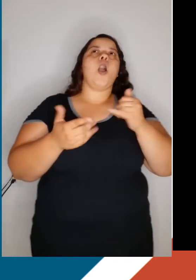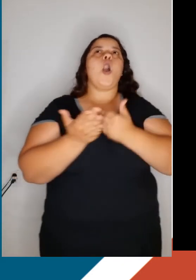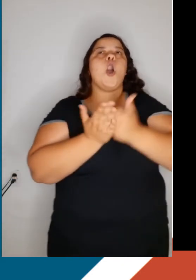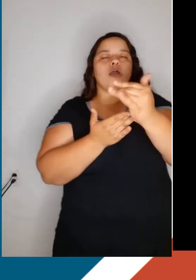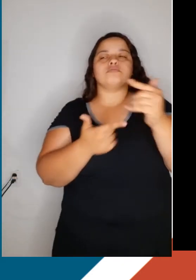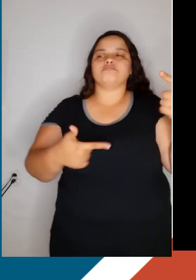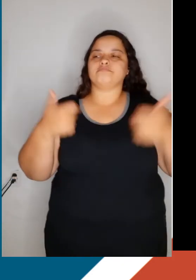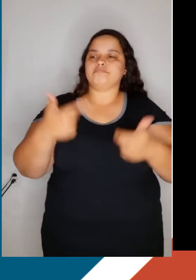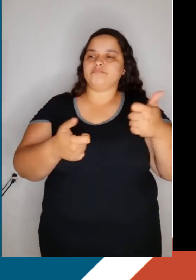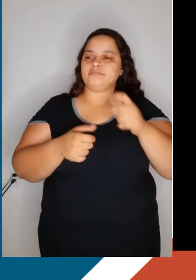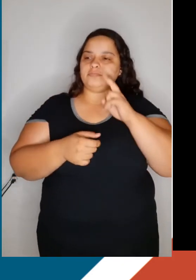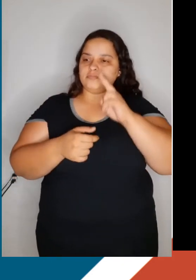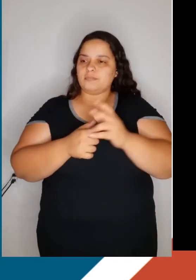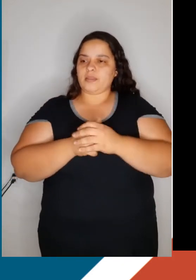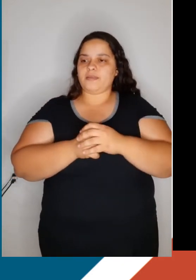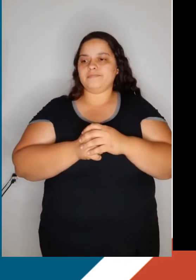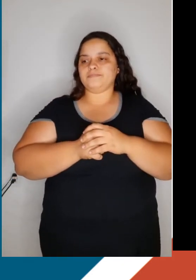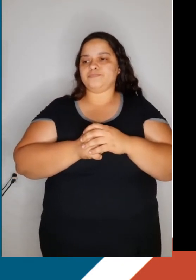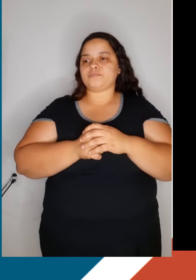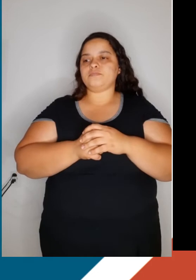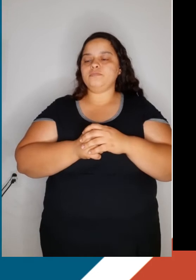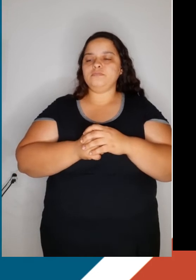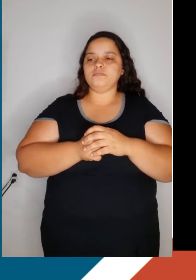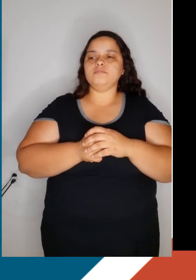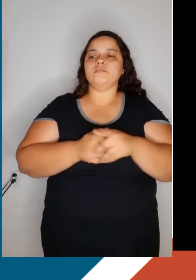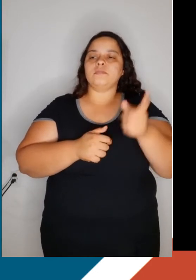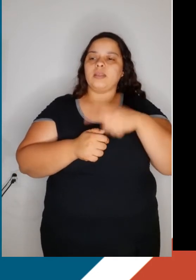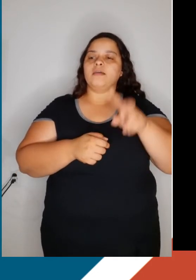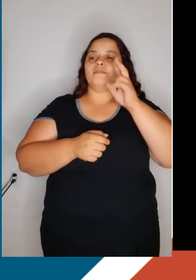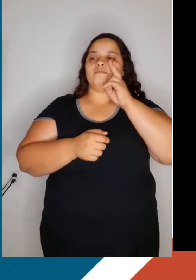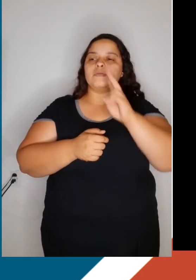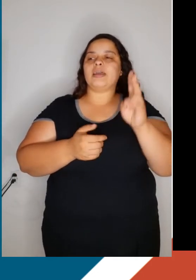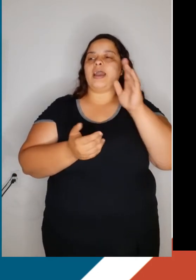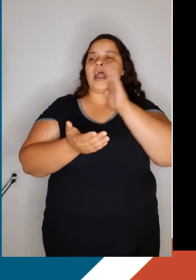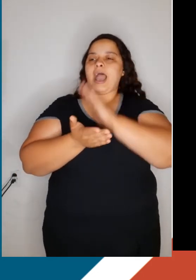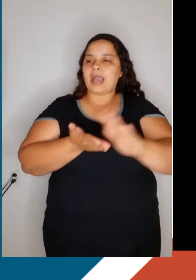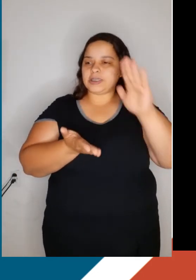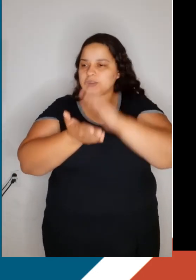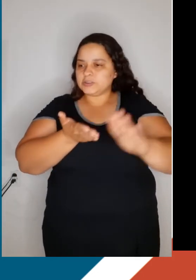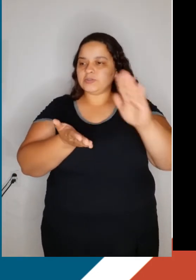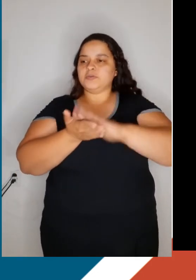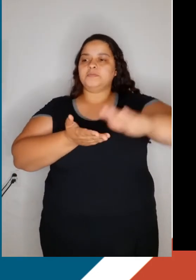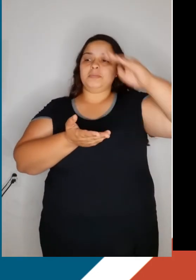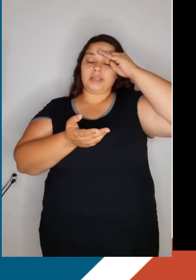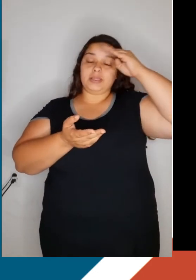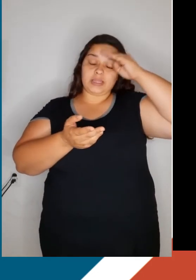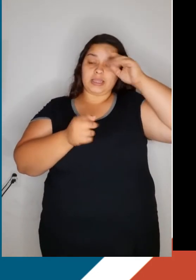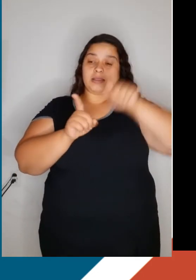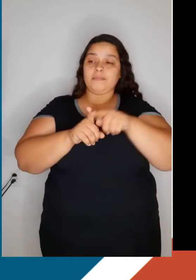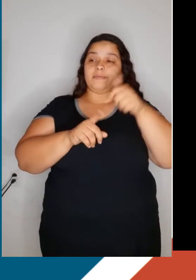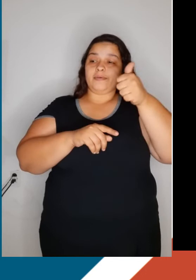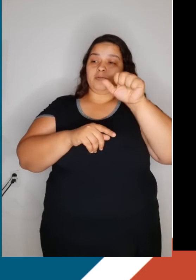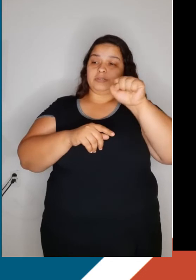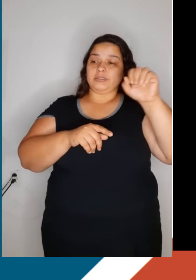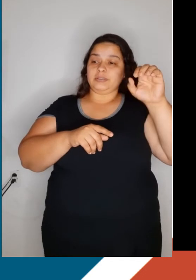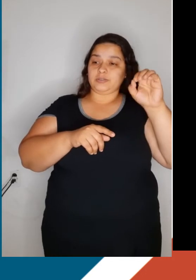dados da corrida armamentista, né? Que junta todos os gastos das principais potências europeias militares, que em